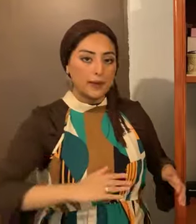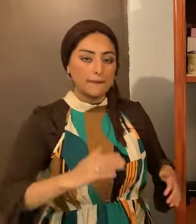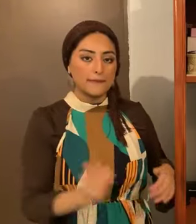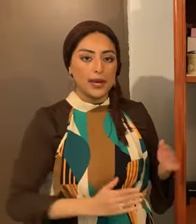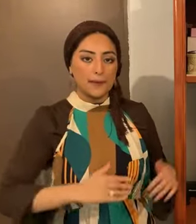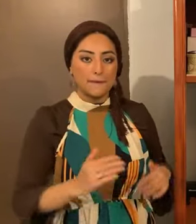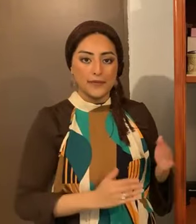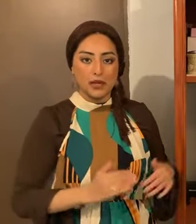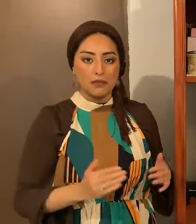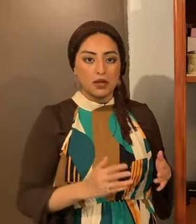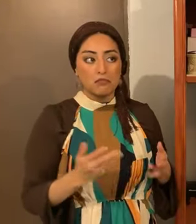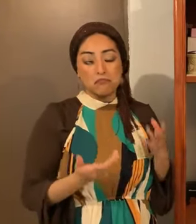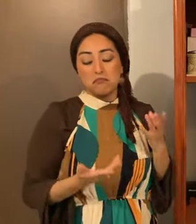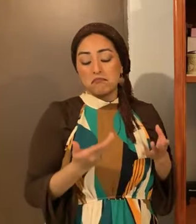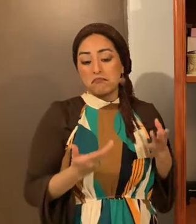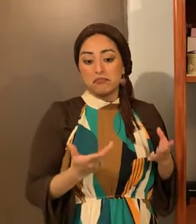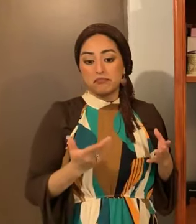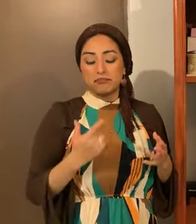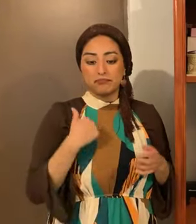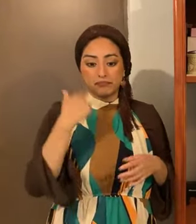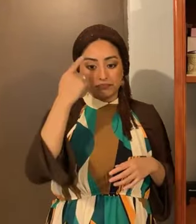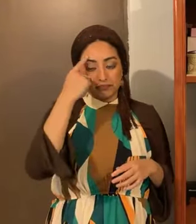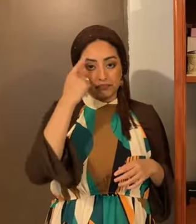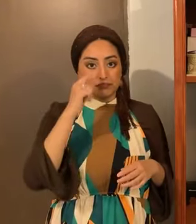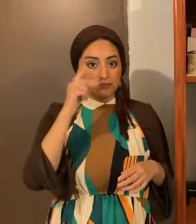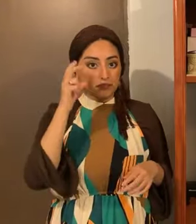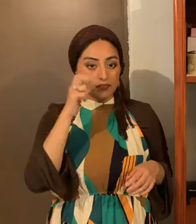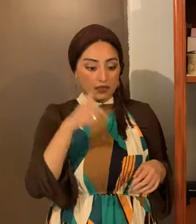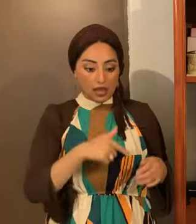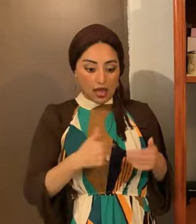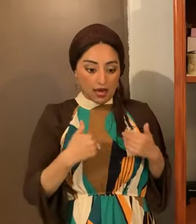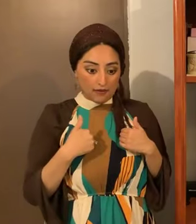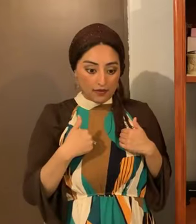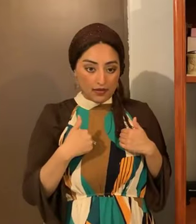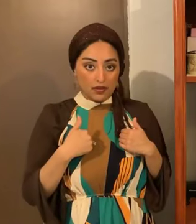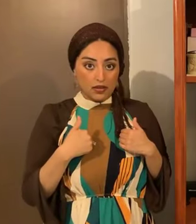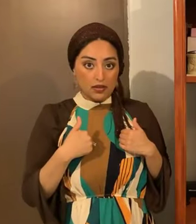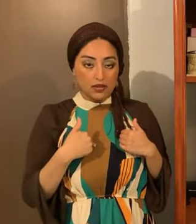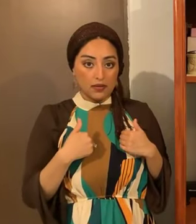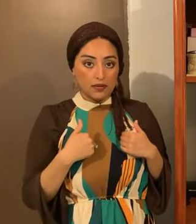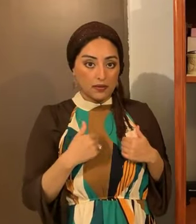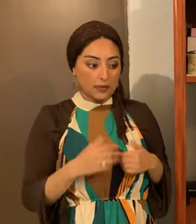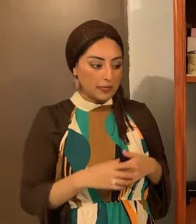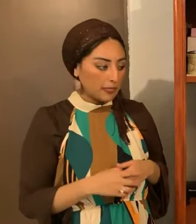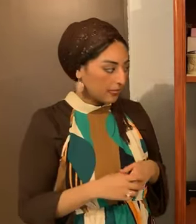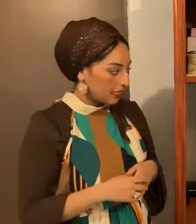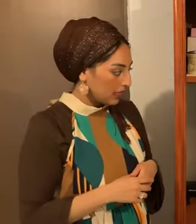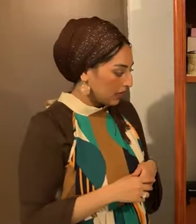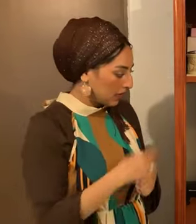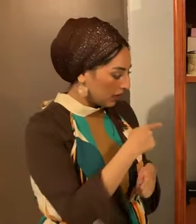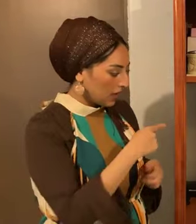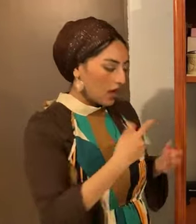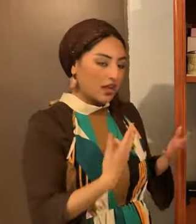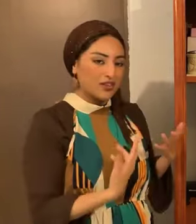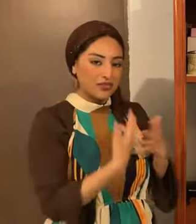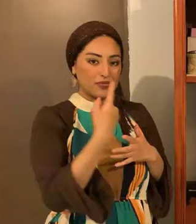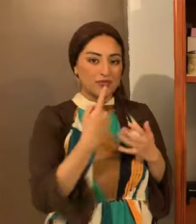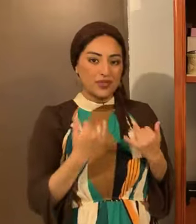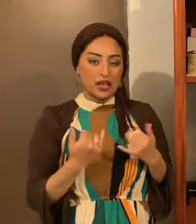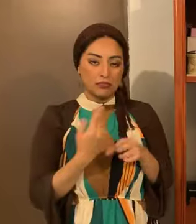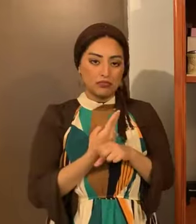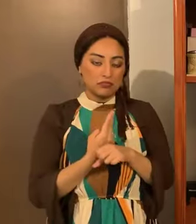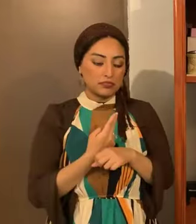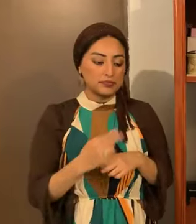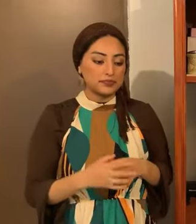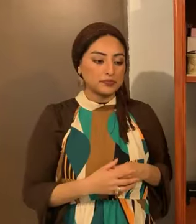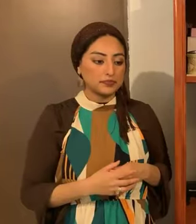y que no dudo que el sonido que tiene al día de hoy, porque este sí es una darbuka actual, por